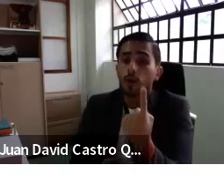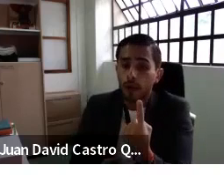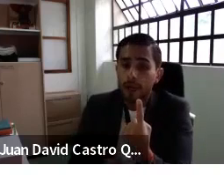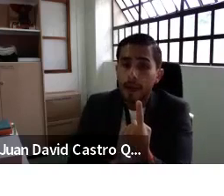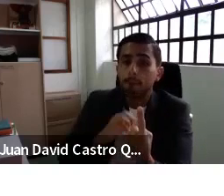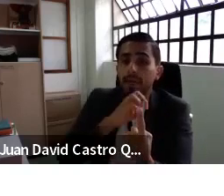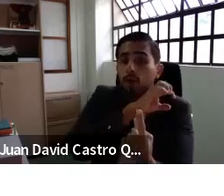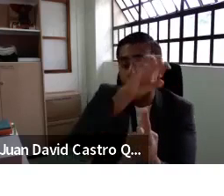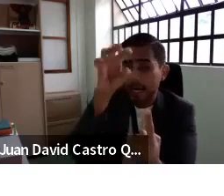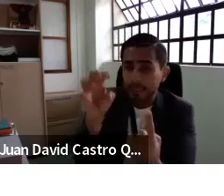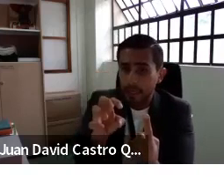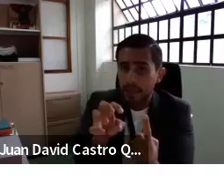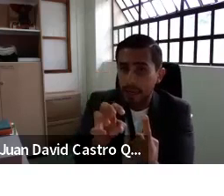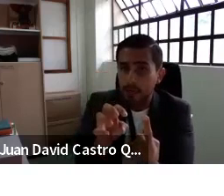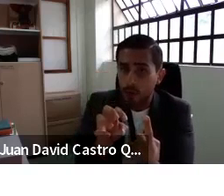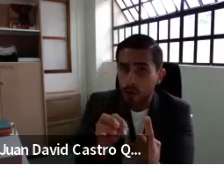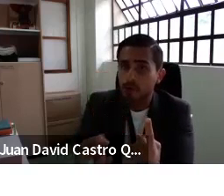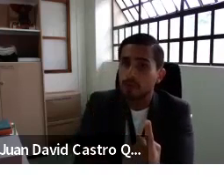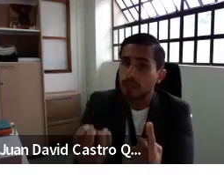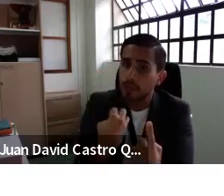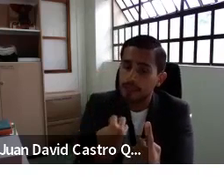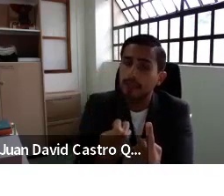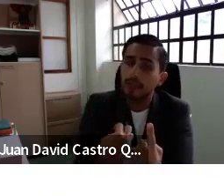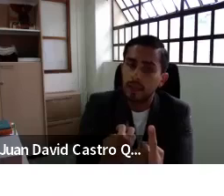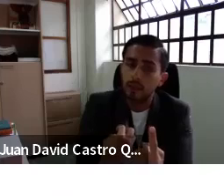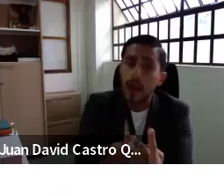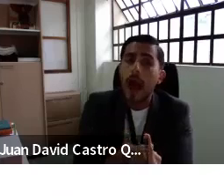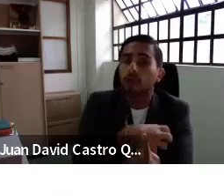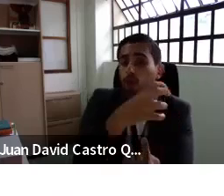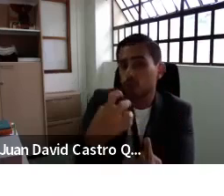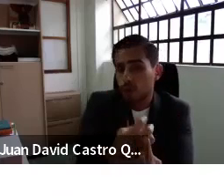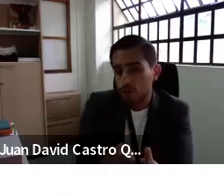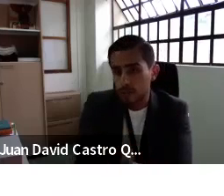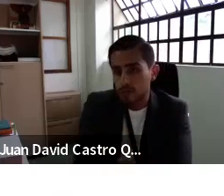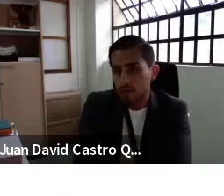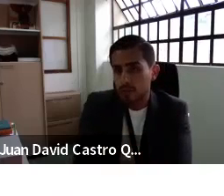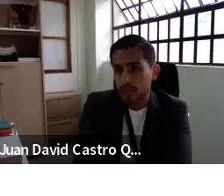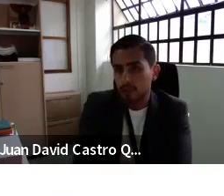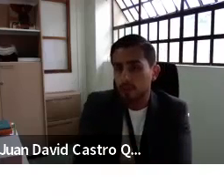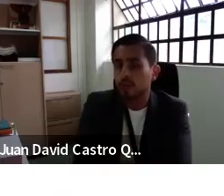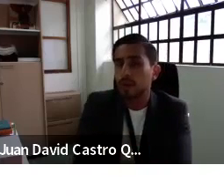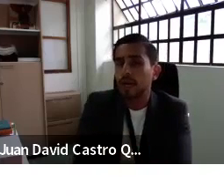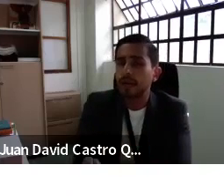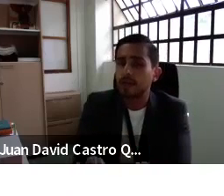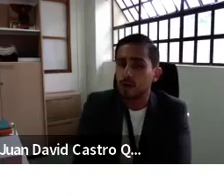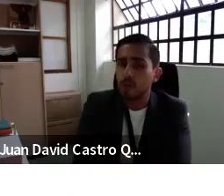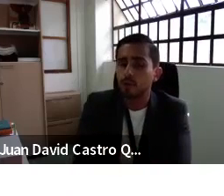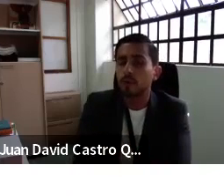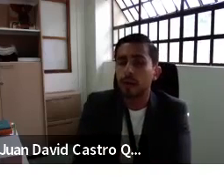logre vincular a través de ese nuevo conocimiento que está adquiriendo a todo su contexto ¿cierto? por un tema de relación por un tema